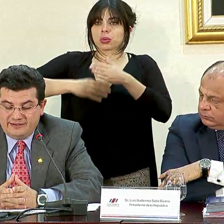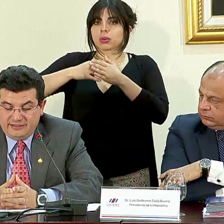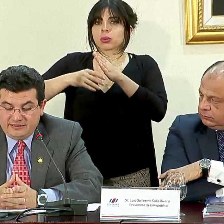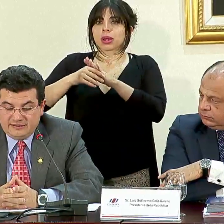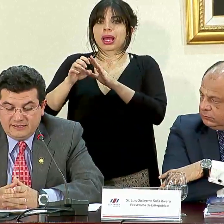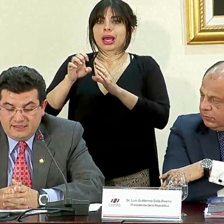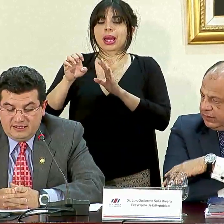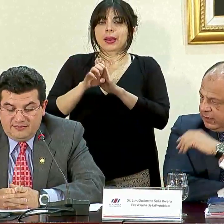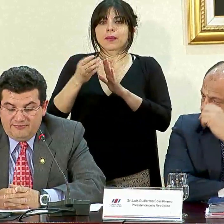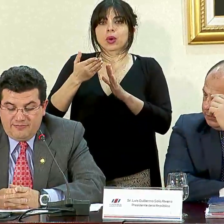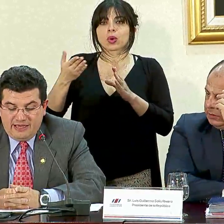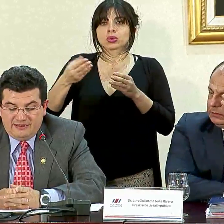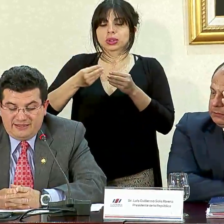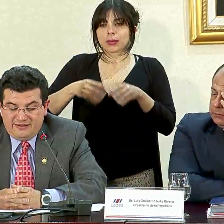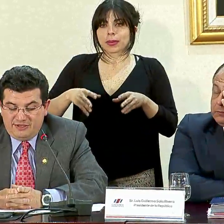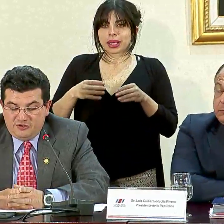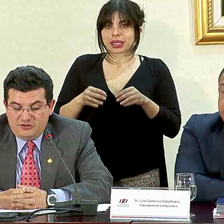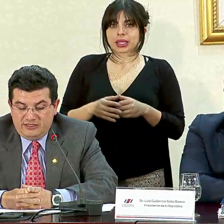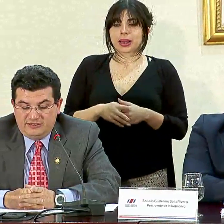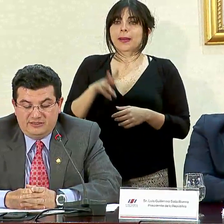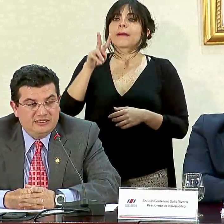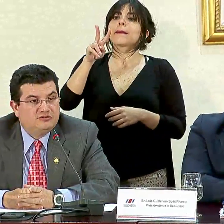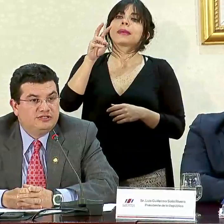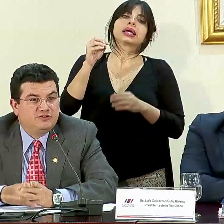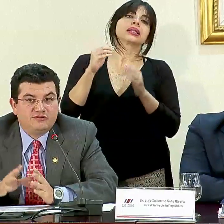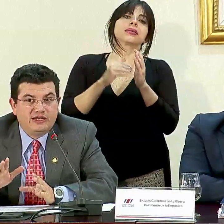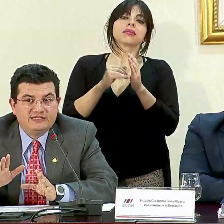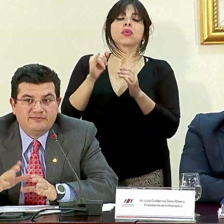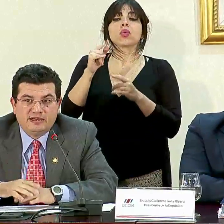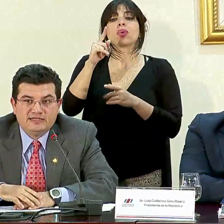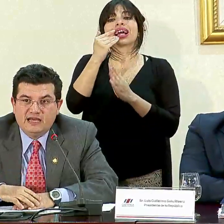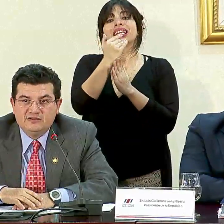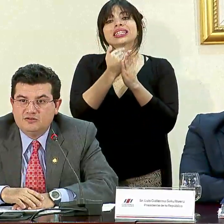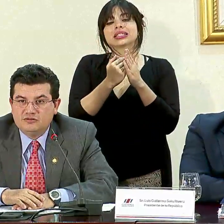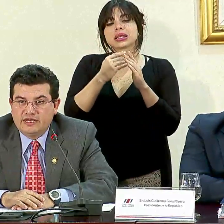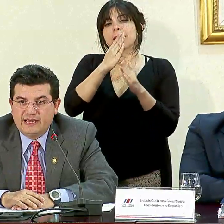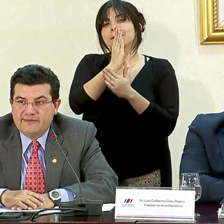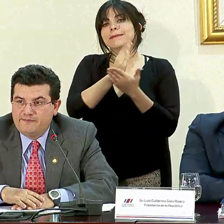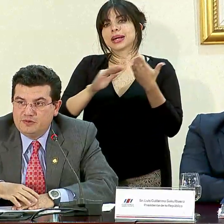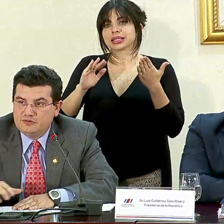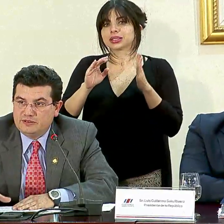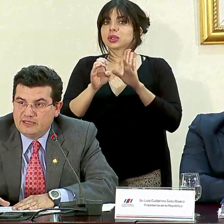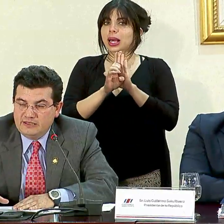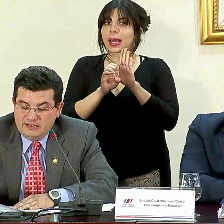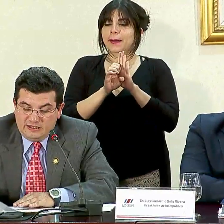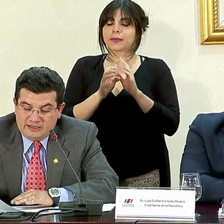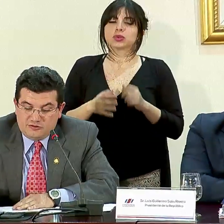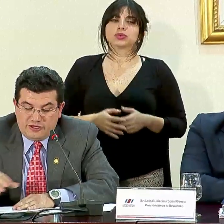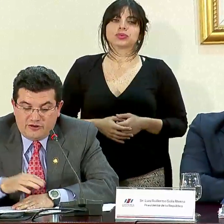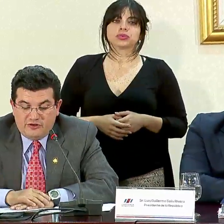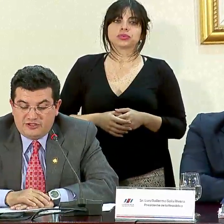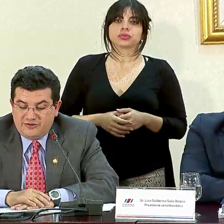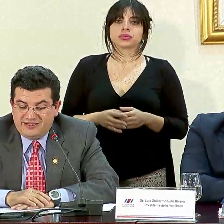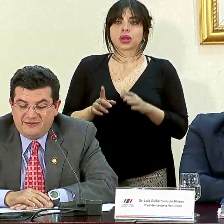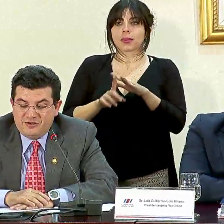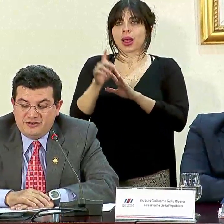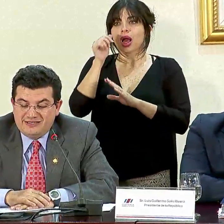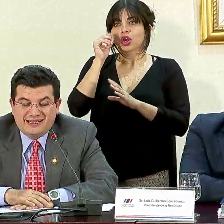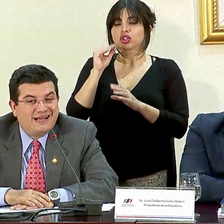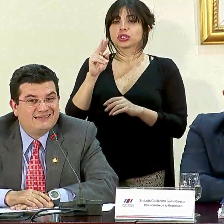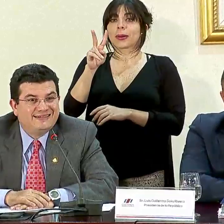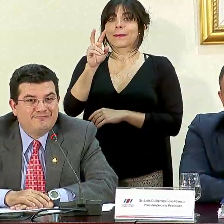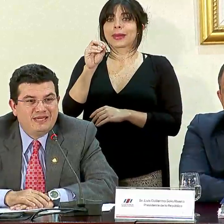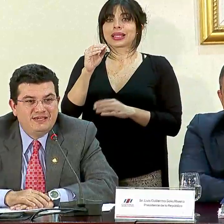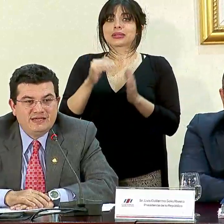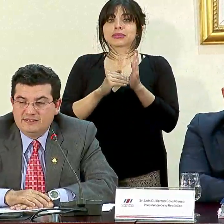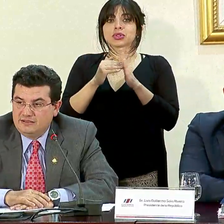de pérdidas, 20 millones, es una lista parcial, son ejemplos, ¿verdad?, que surgieron anoche, 20 millones